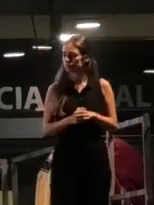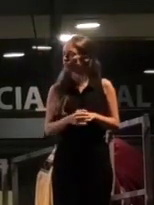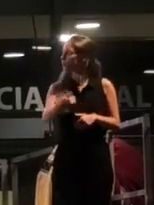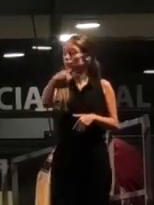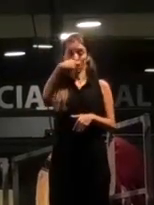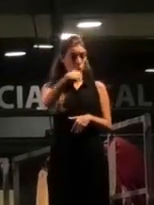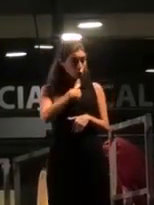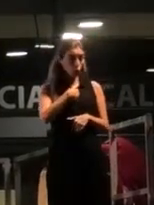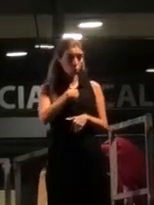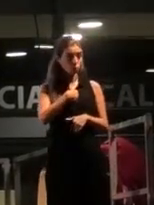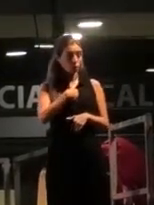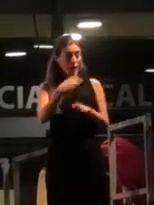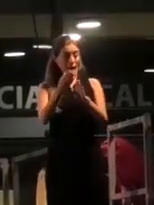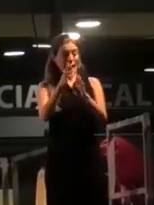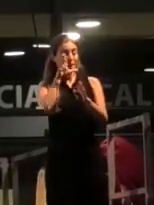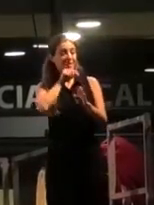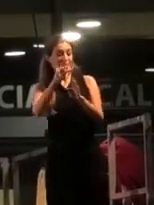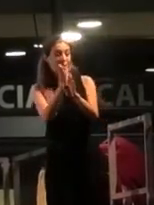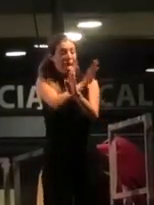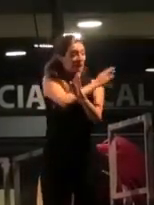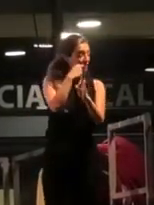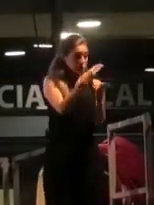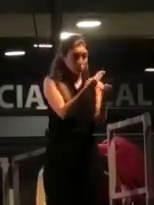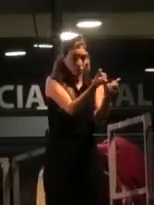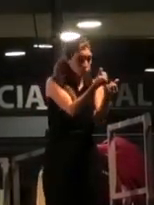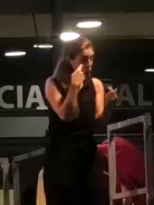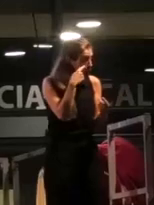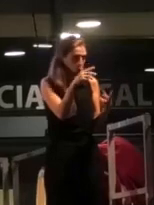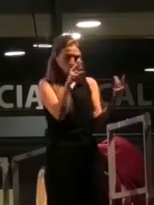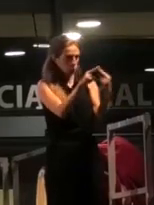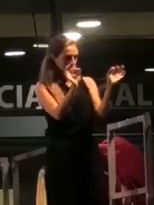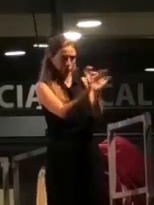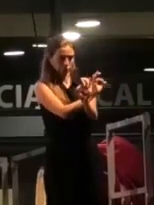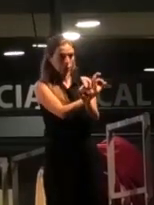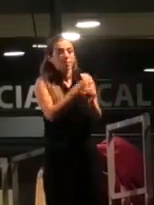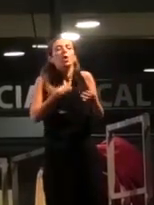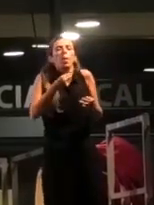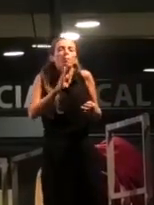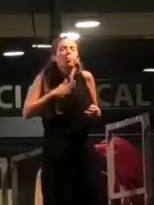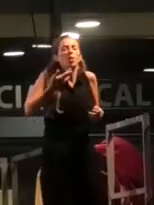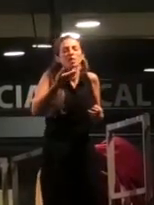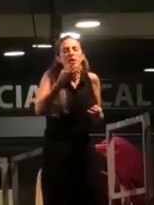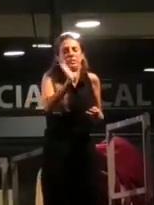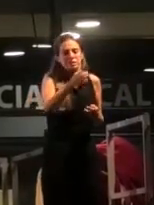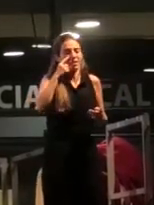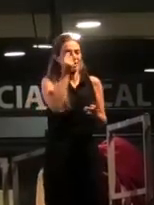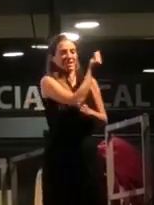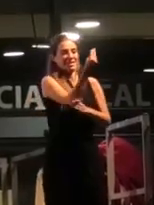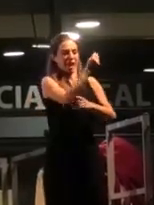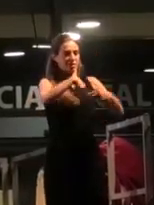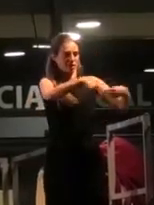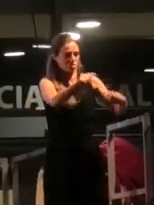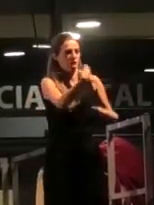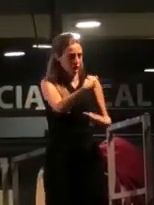Jo no vaig conèixer els meus antecessors, però sembla ser que Cambrils ja tenia certa tradició amb els gegants.